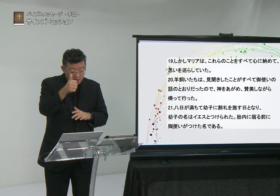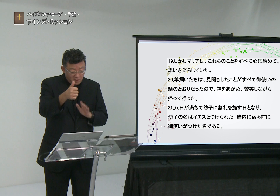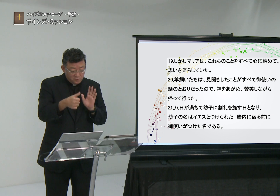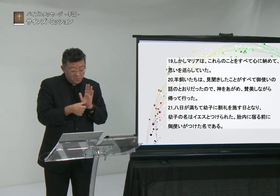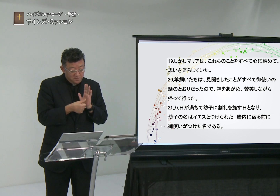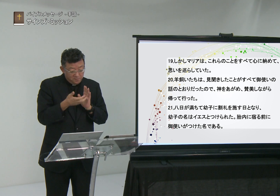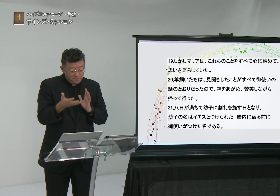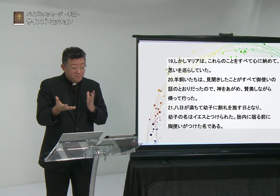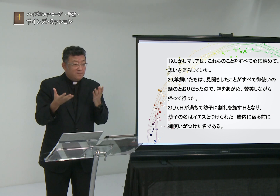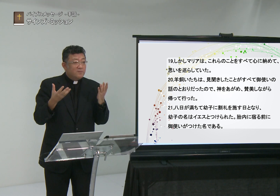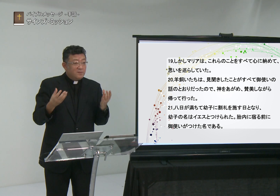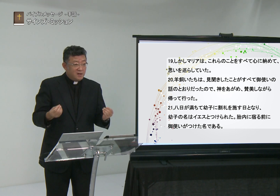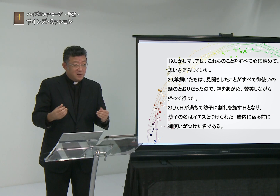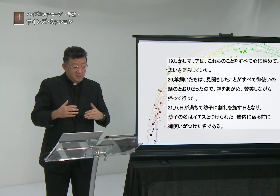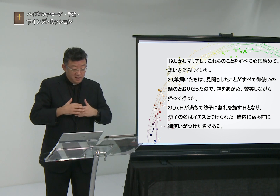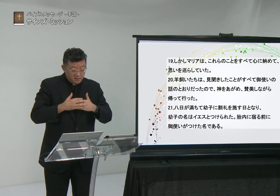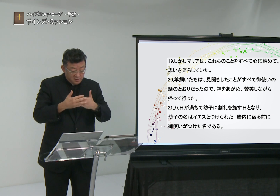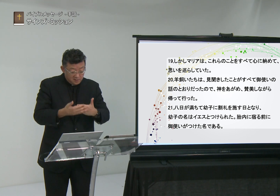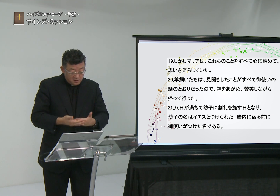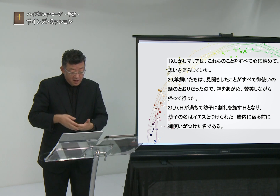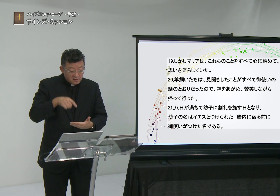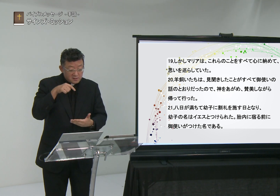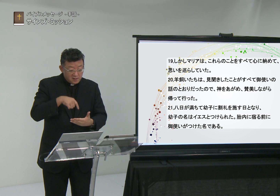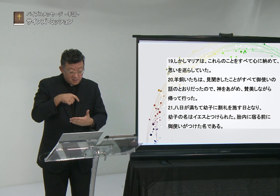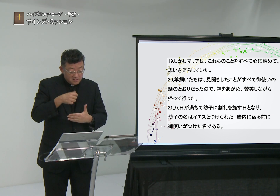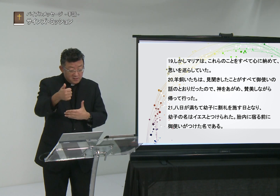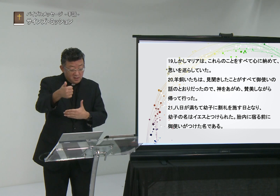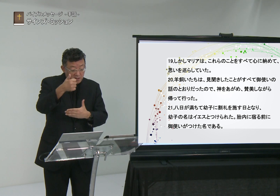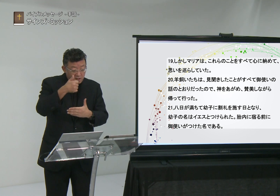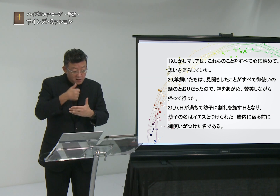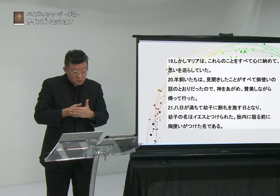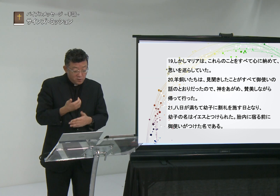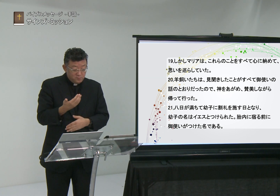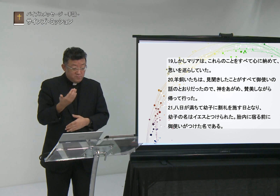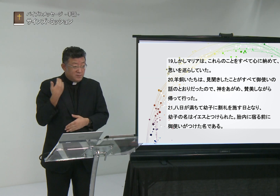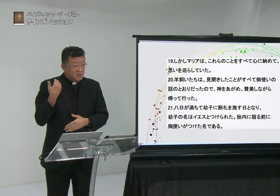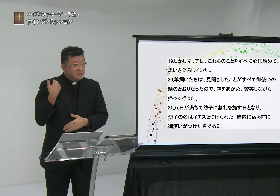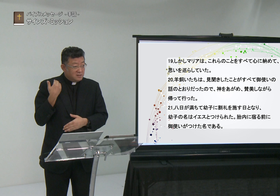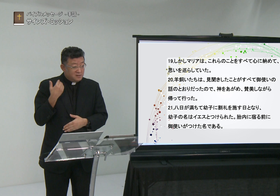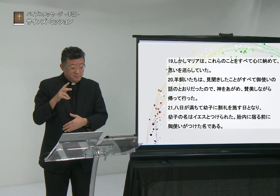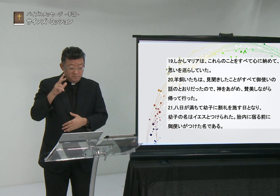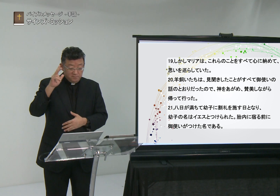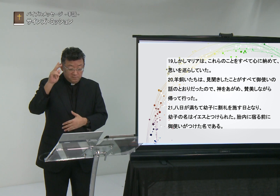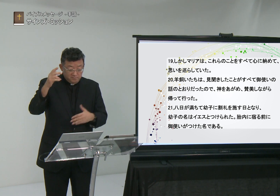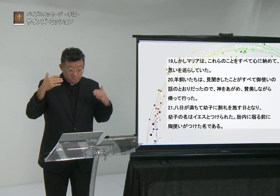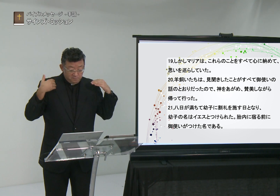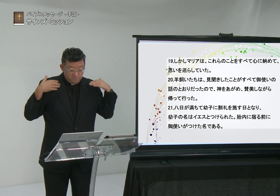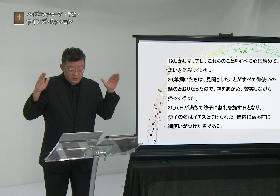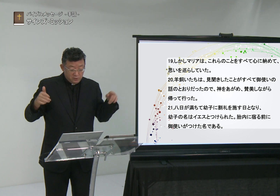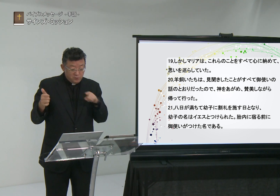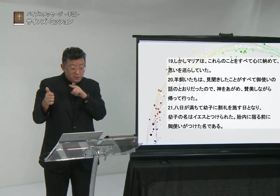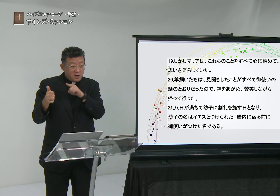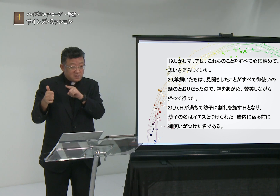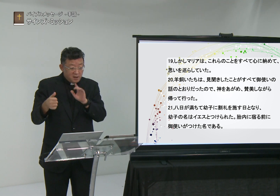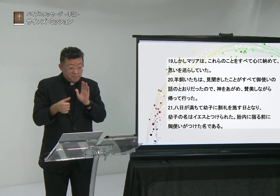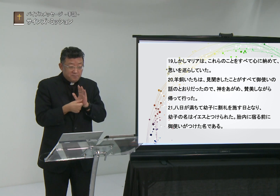はイエスと付けられた体外に宿る前に御使いが